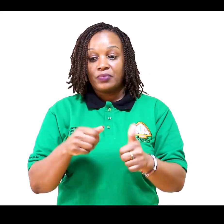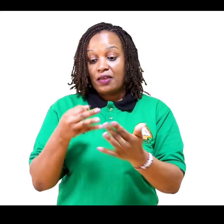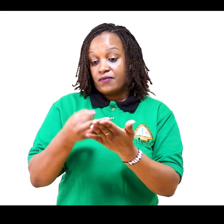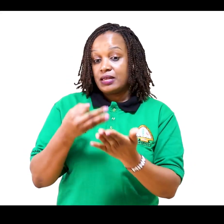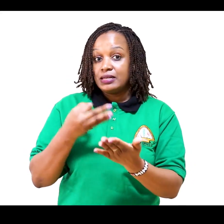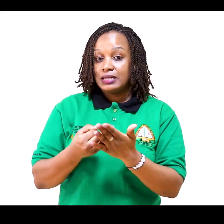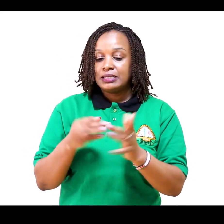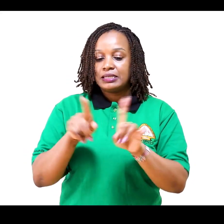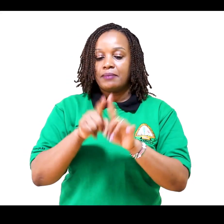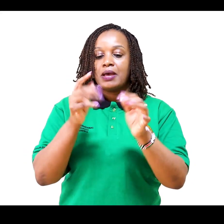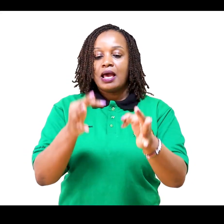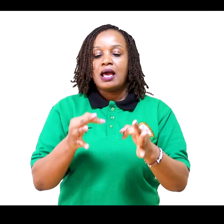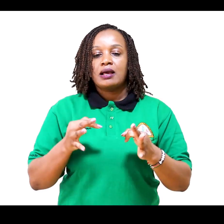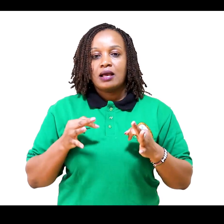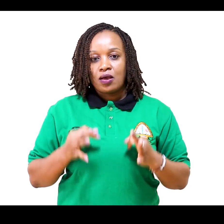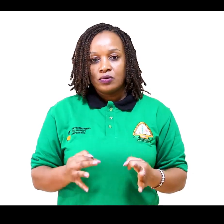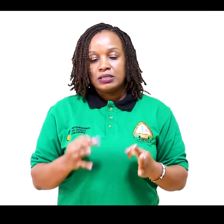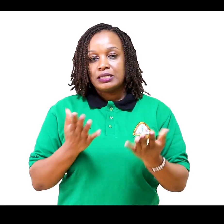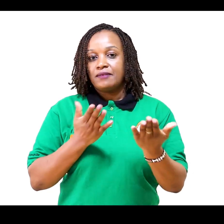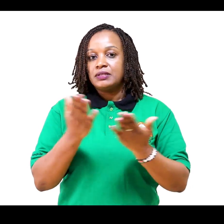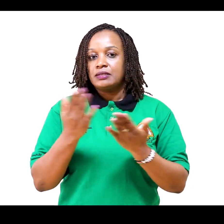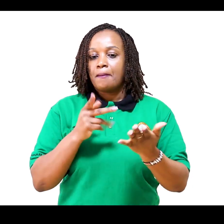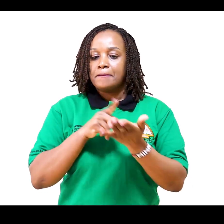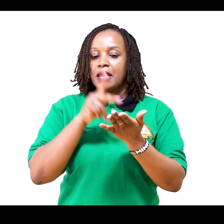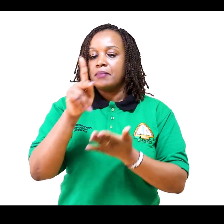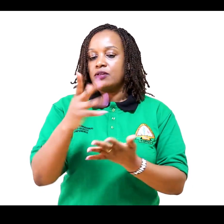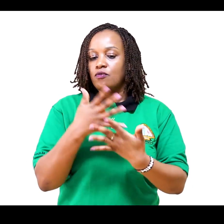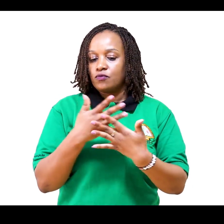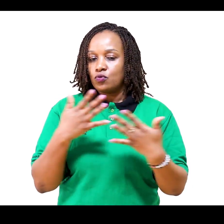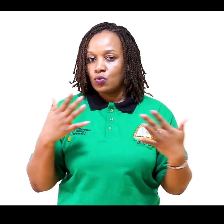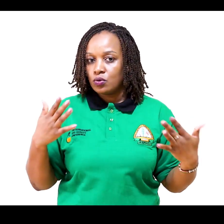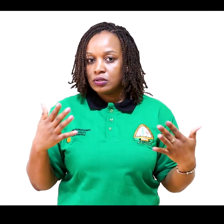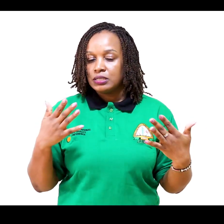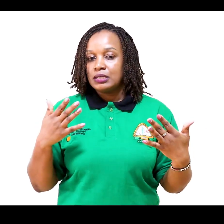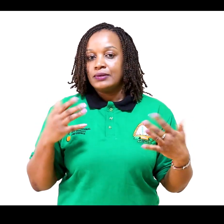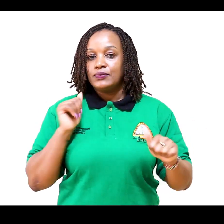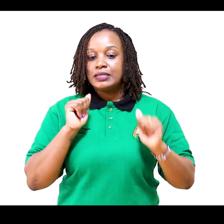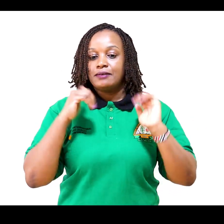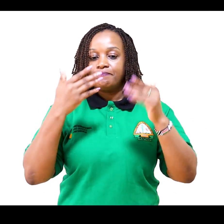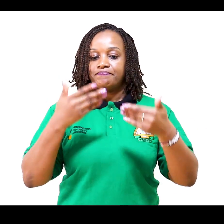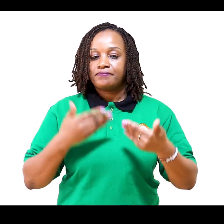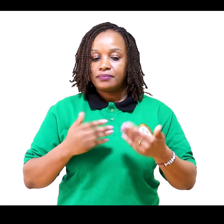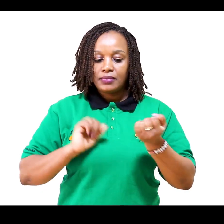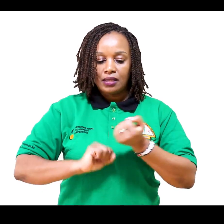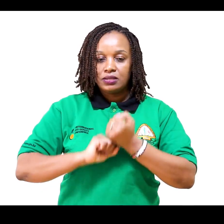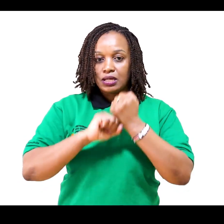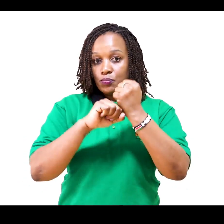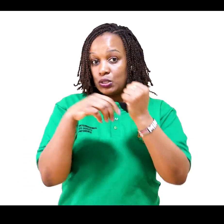Huduma za fedha na uhasibu. Kwa malipo ya bidhaa zilizopokelewa, mahitaji ni